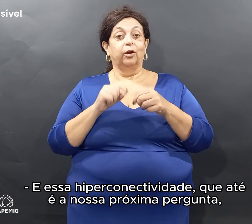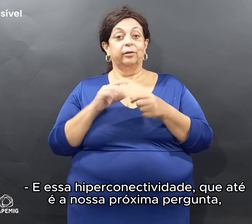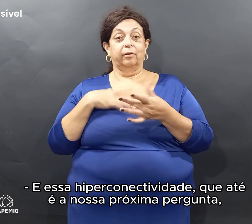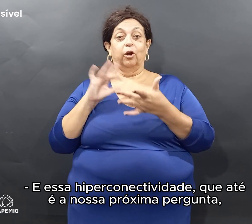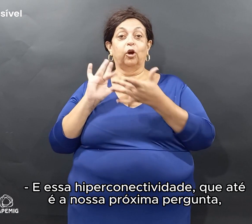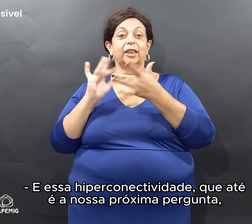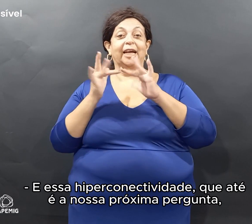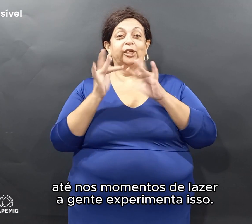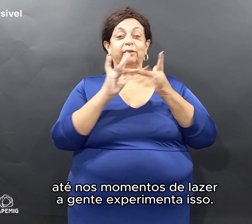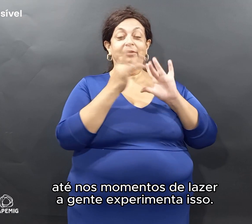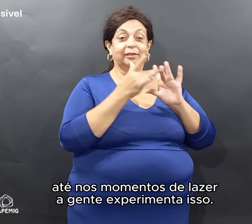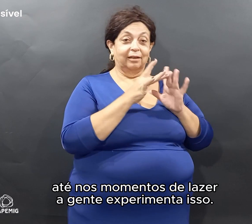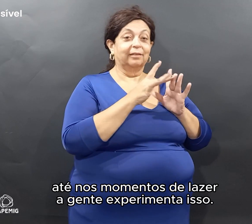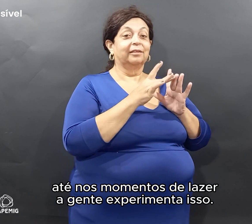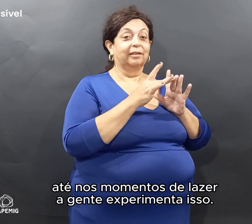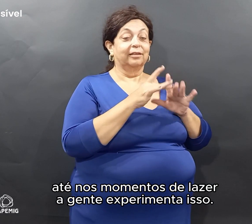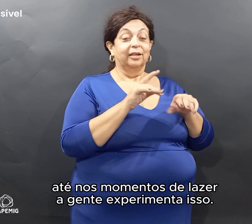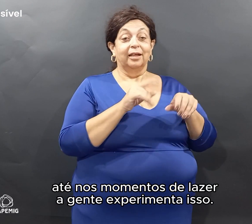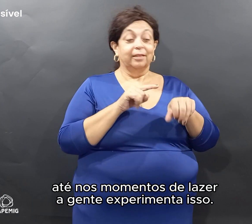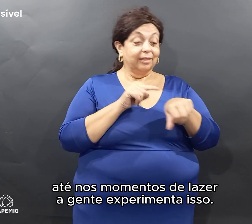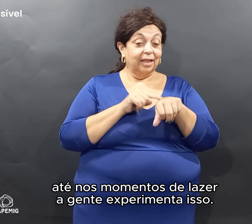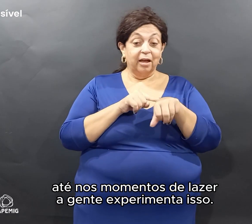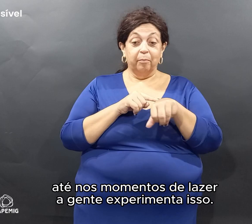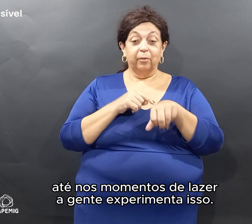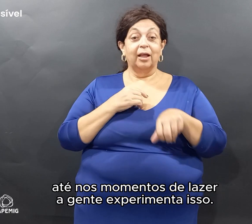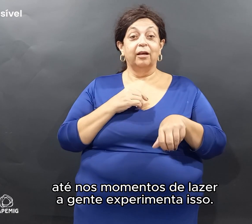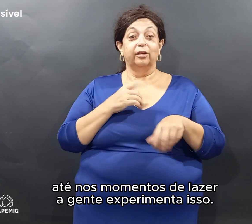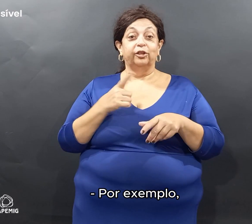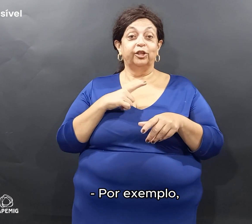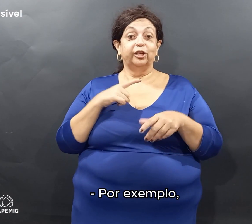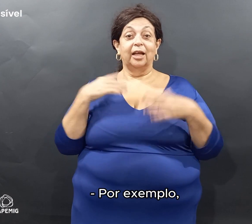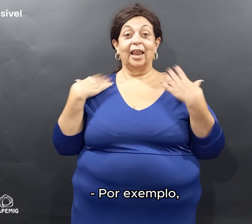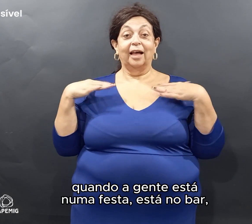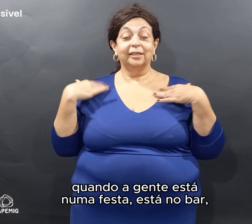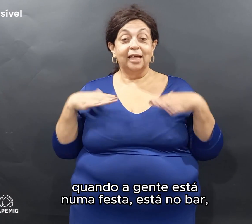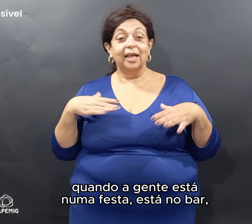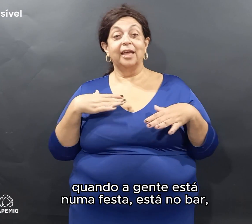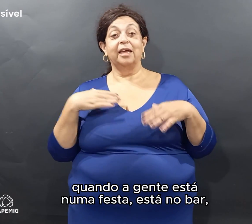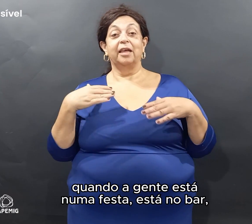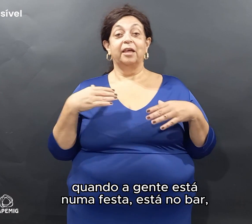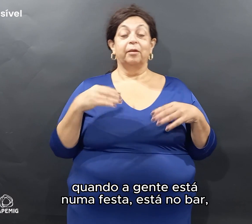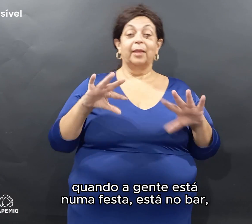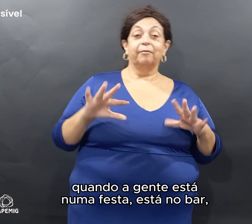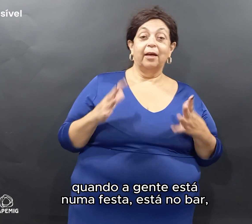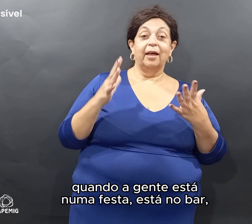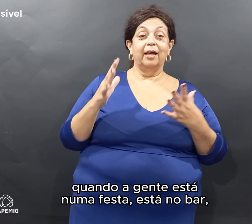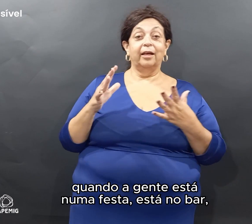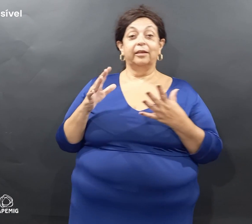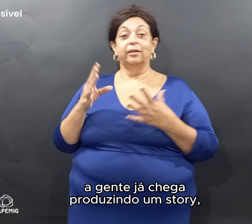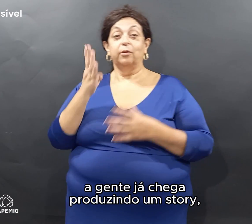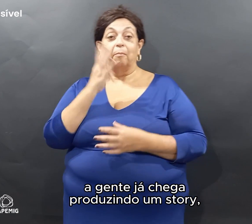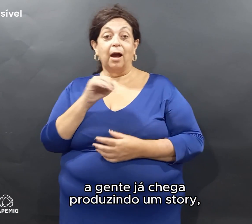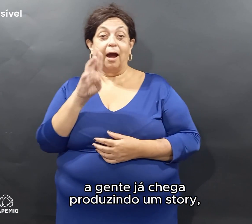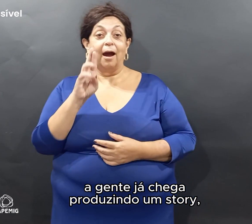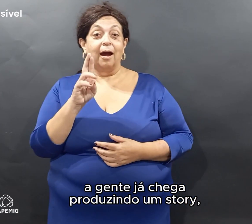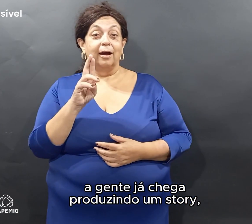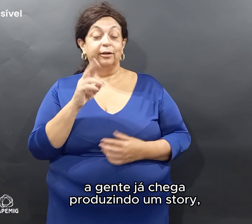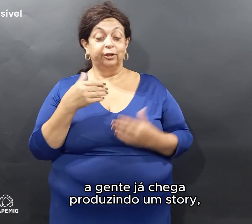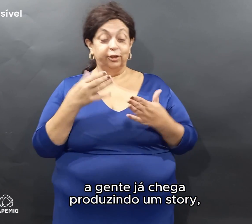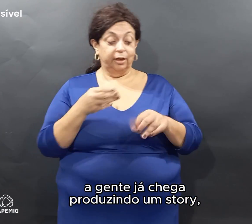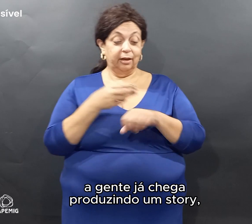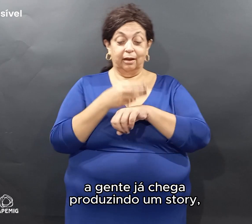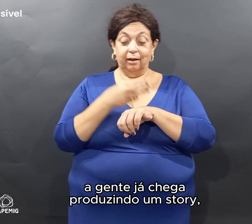a nossa próxima pergunta, até nos momentos de lazer a gente experimenta isso, né? Por exemplo, quando a gente tá numa festa, tá no bar, a gente já